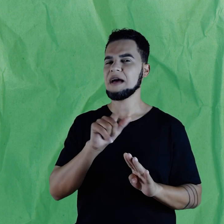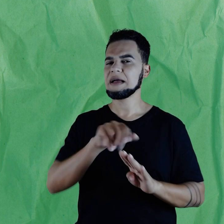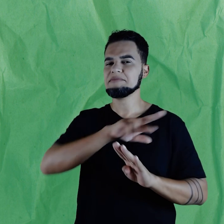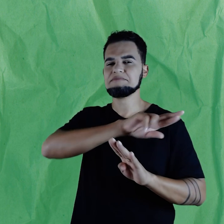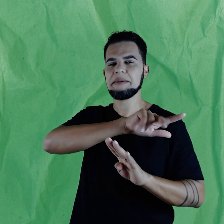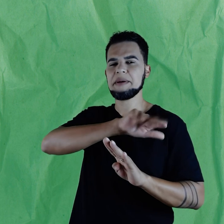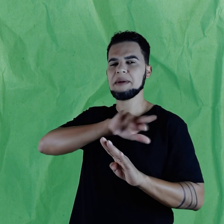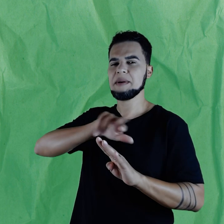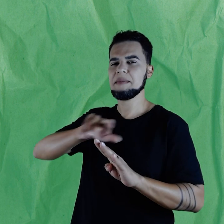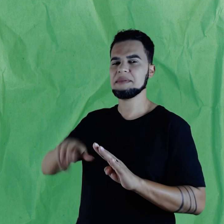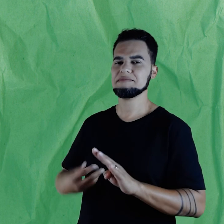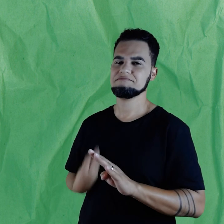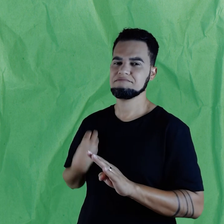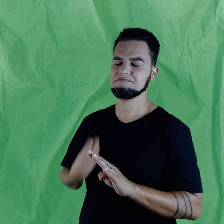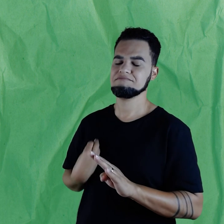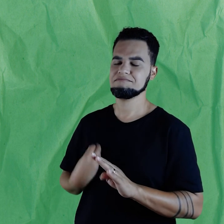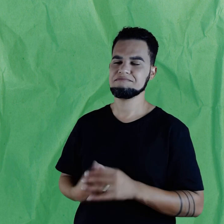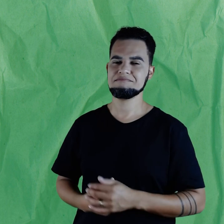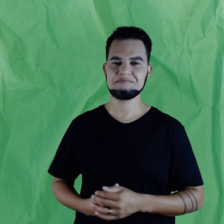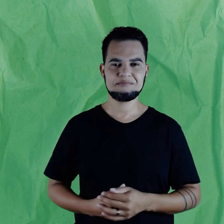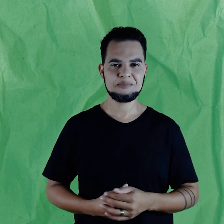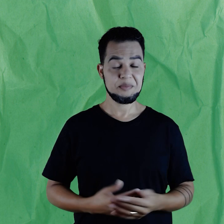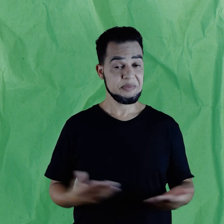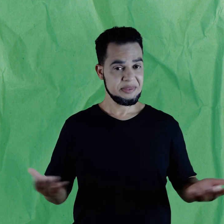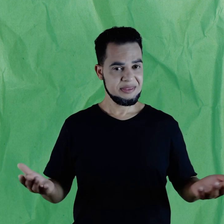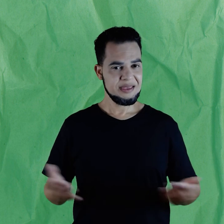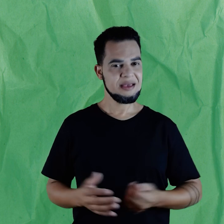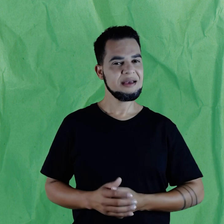stack. Então, eu espero que